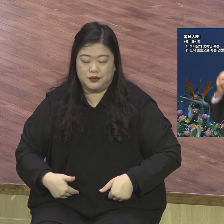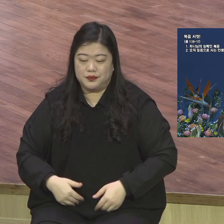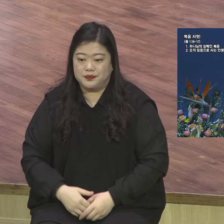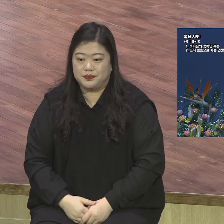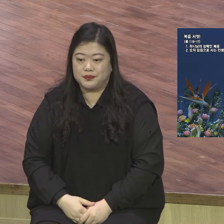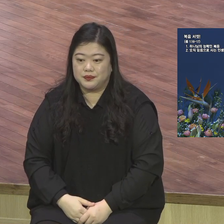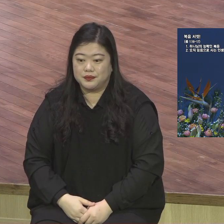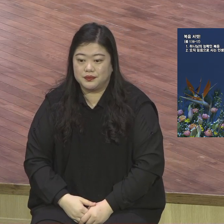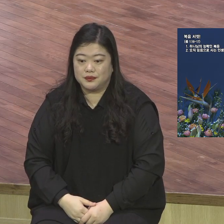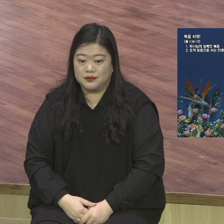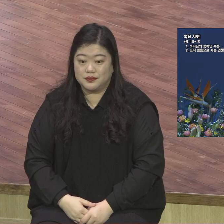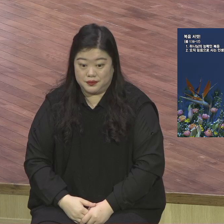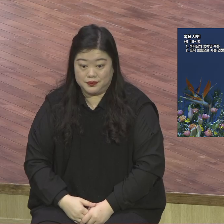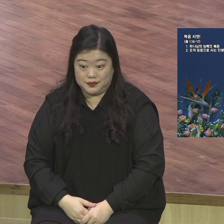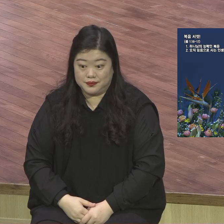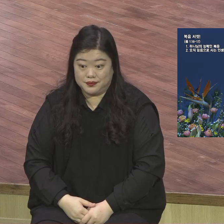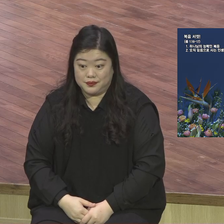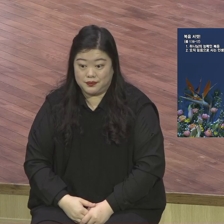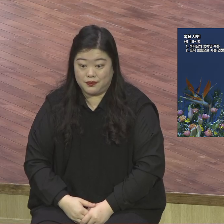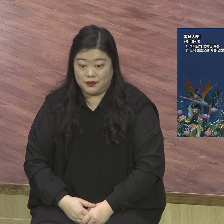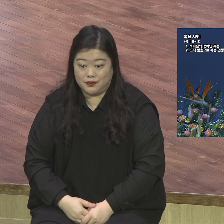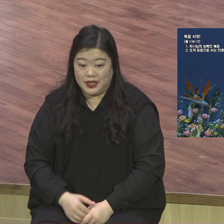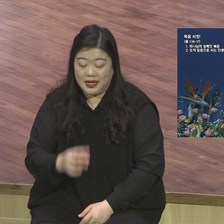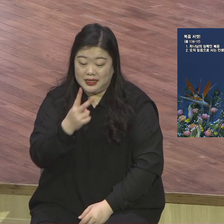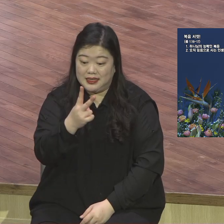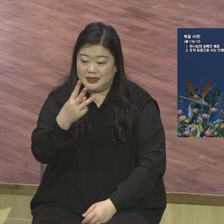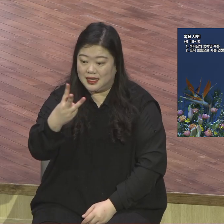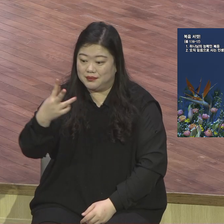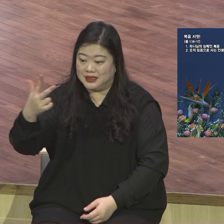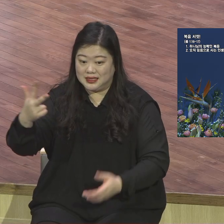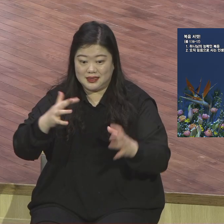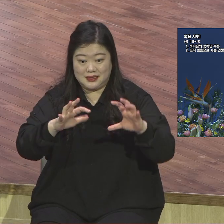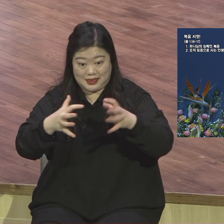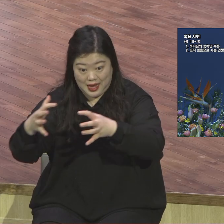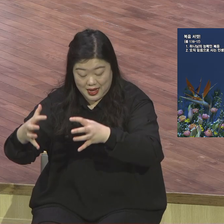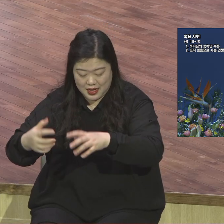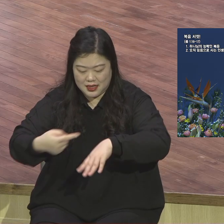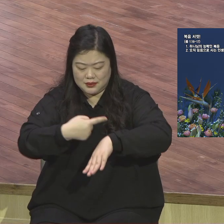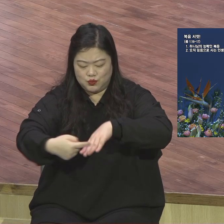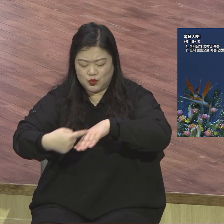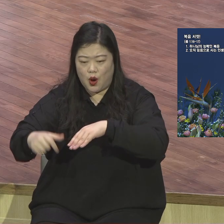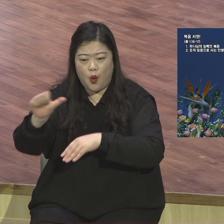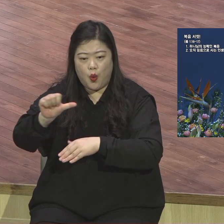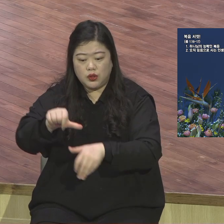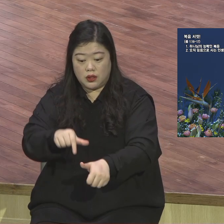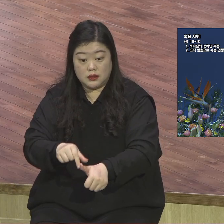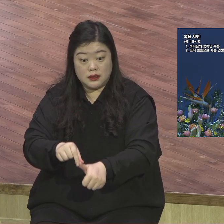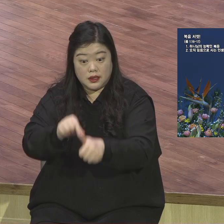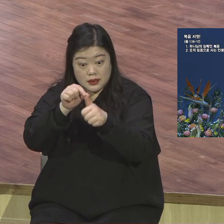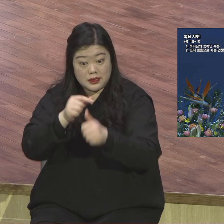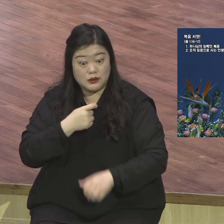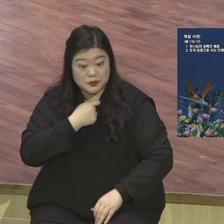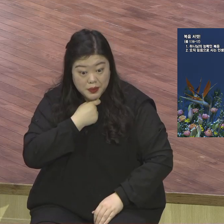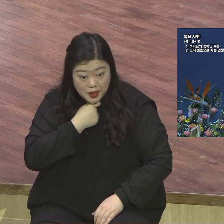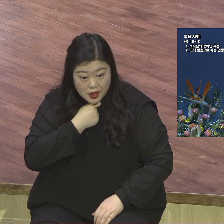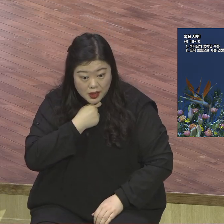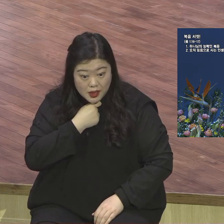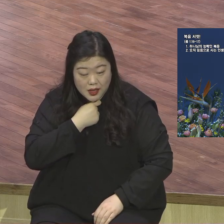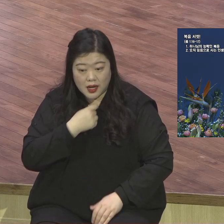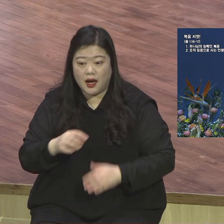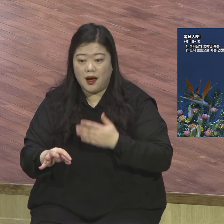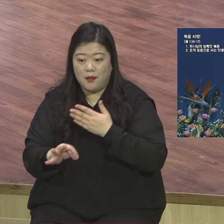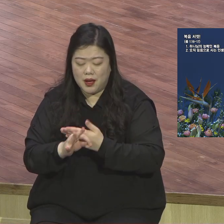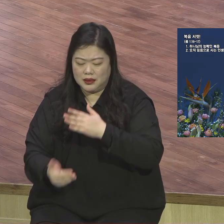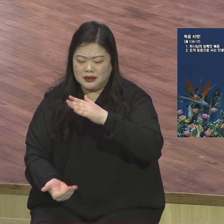그걸 위해 살아야 됩니다. 237 나라 5천 종족 살리는 복음 서밋으로 여러분이